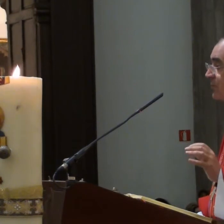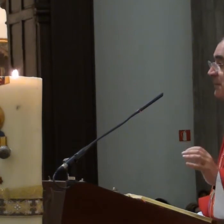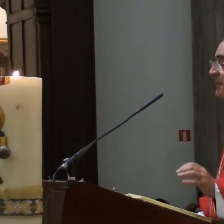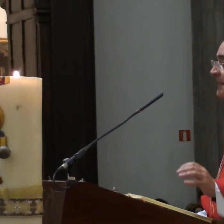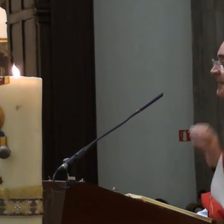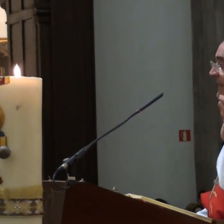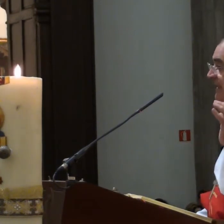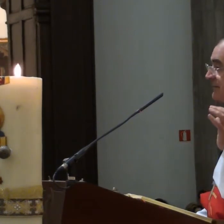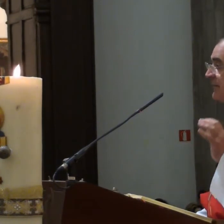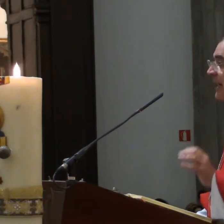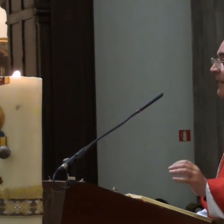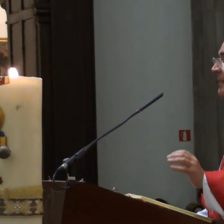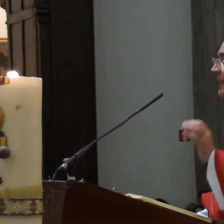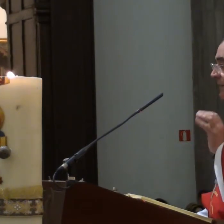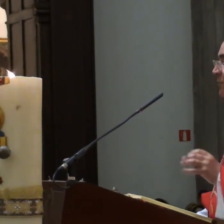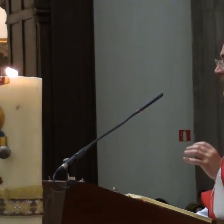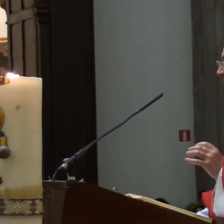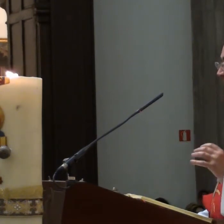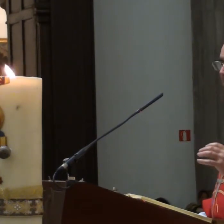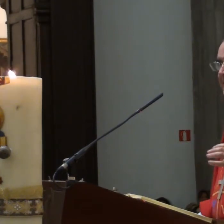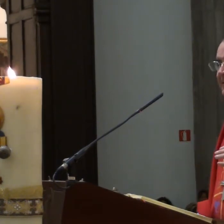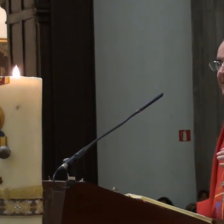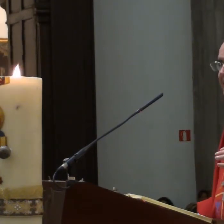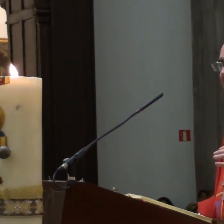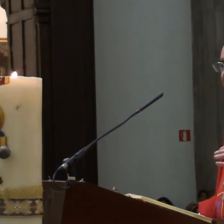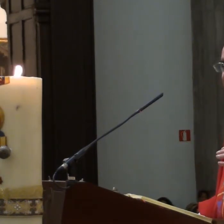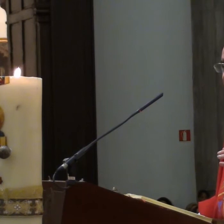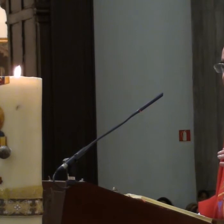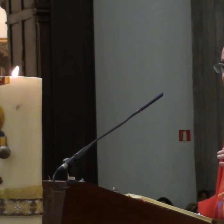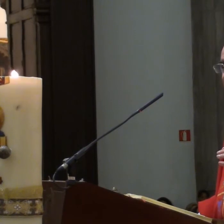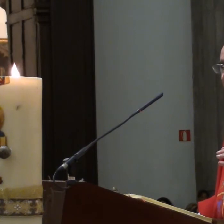cesaron de edificar la ciudad